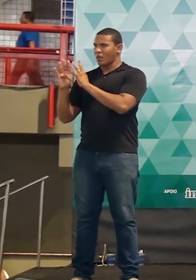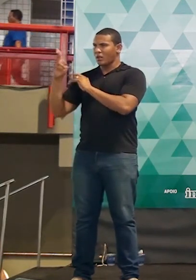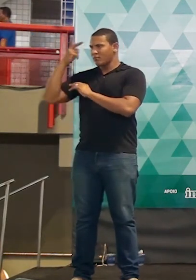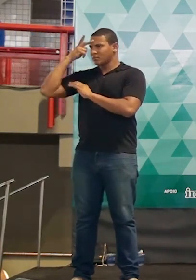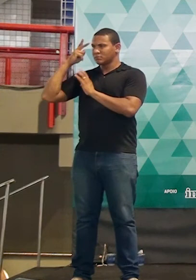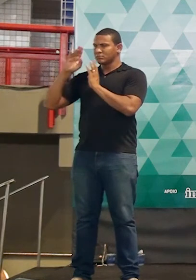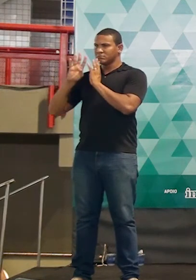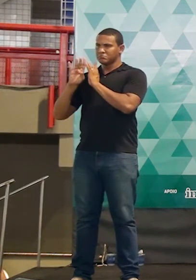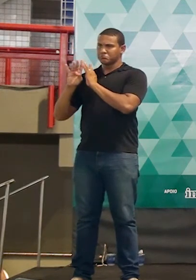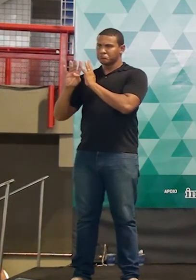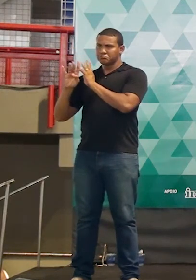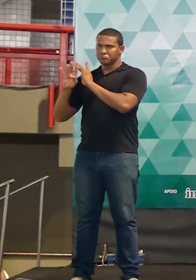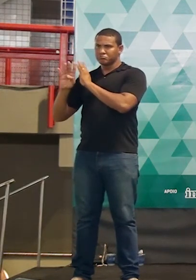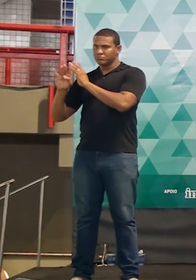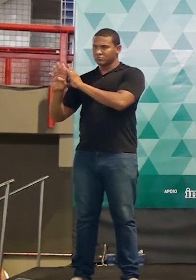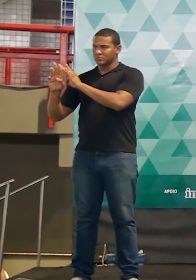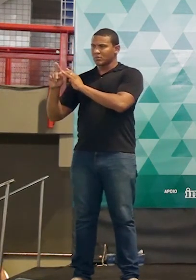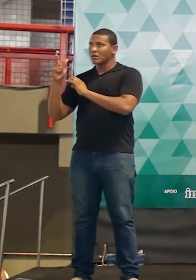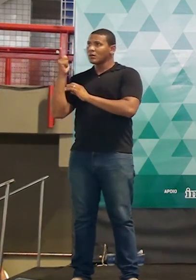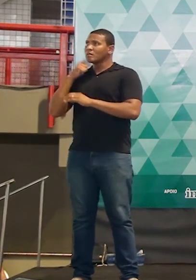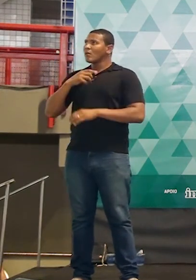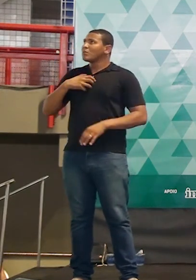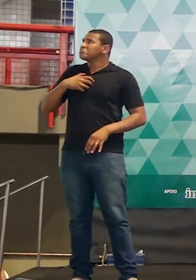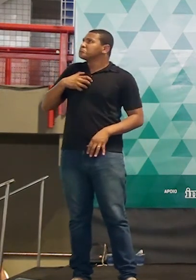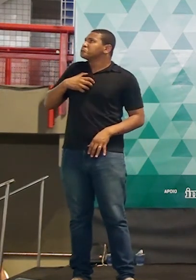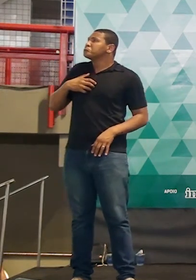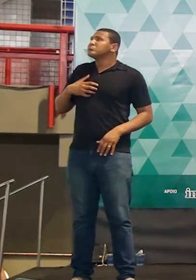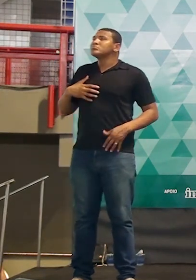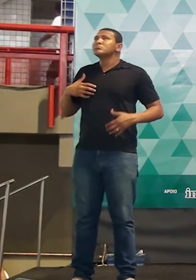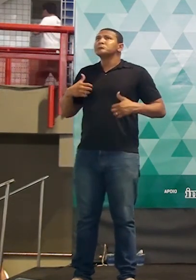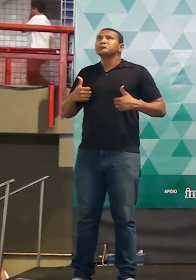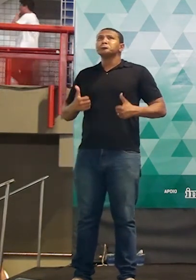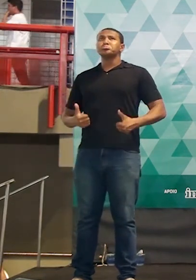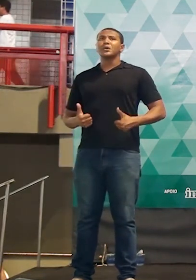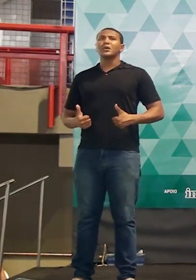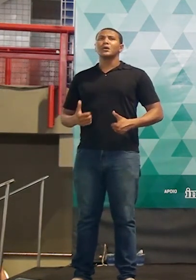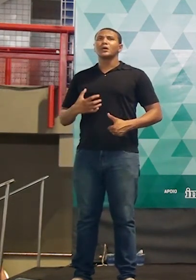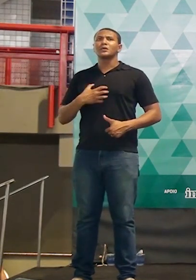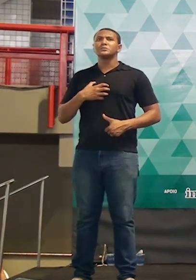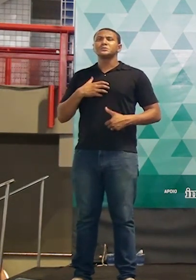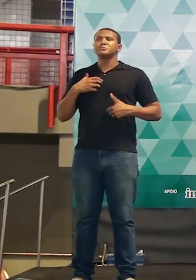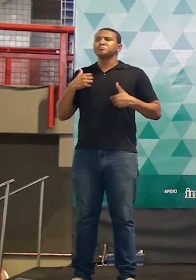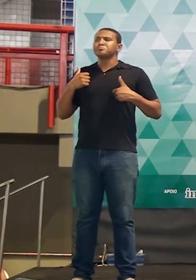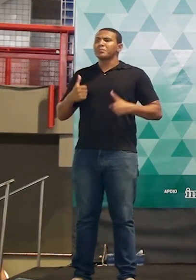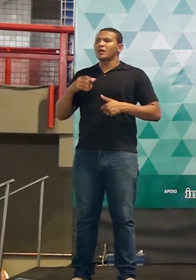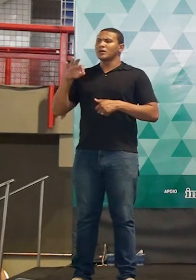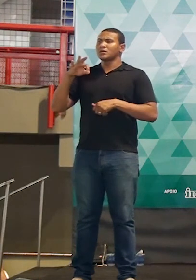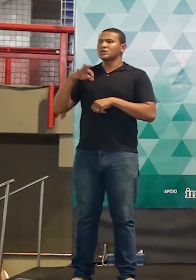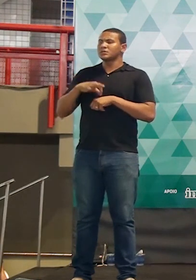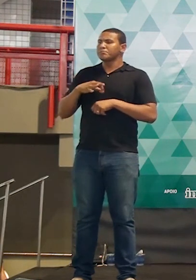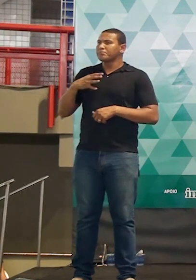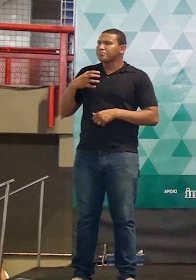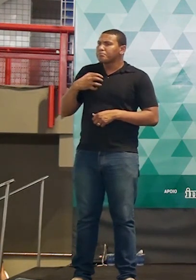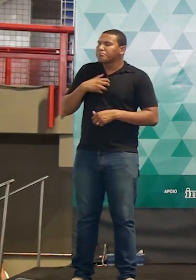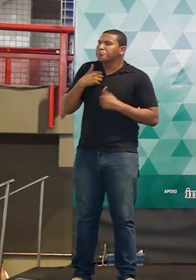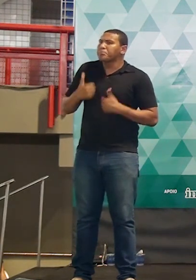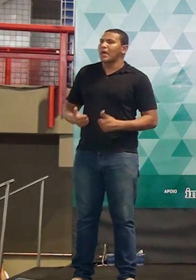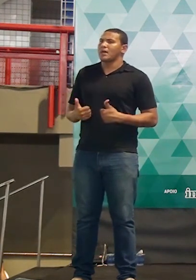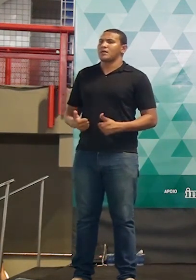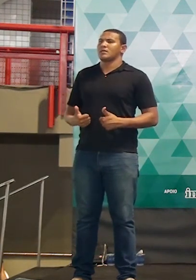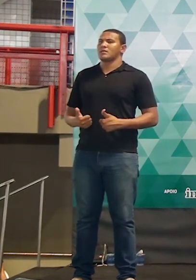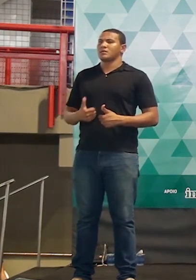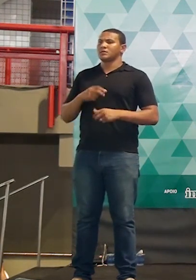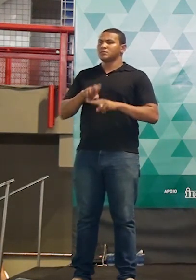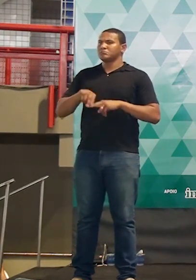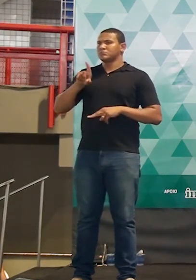encontrou, o Aedes aegypti, ele encontrou um clima agradabilíssimo, um clima tropical. E aqui ele ficou. E